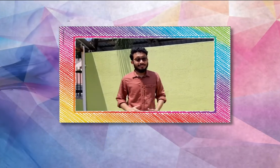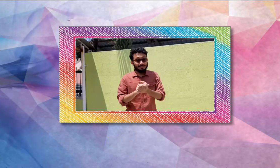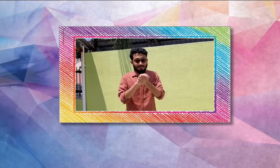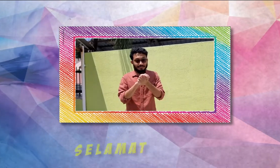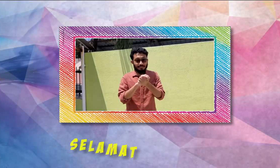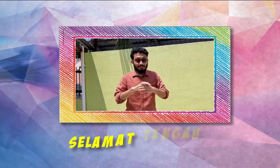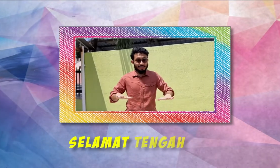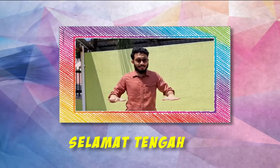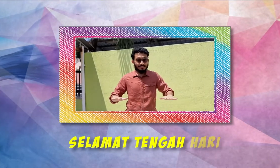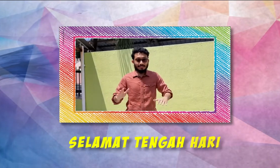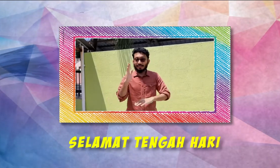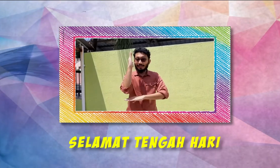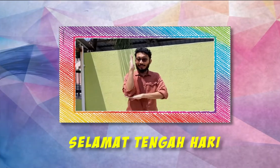Hai selamat tengahari